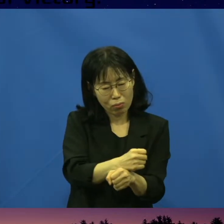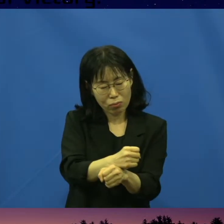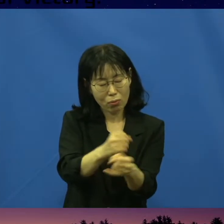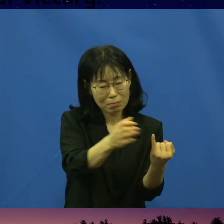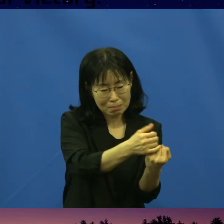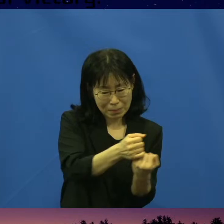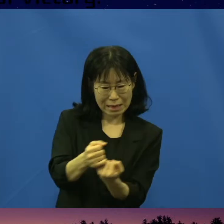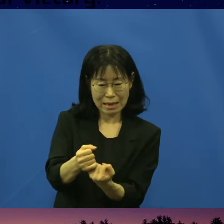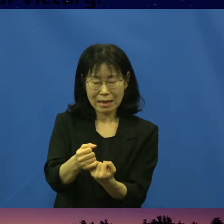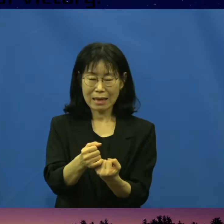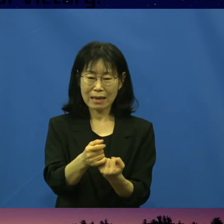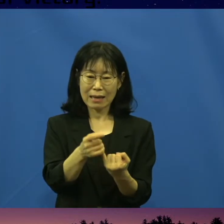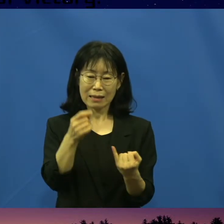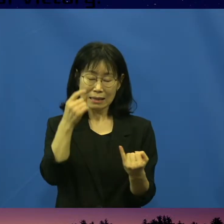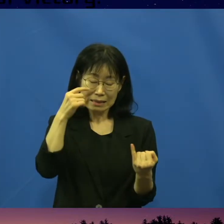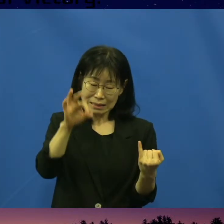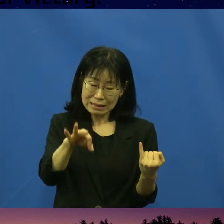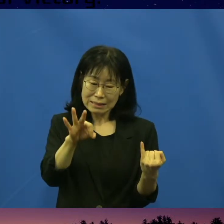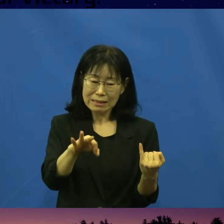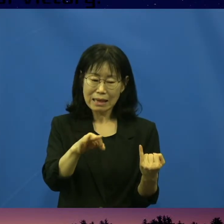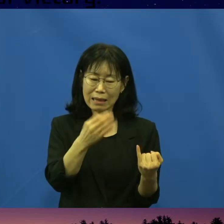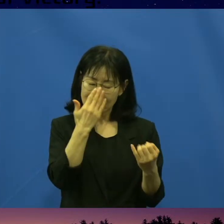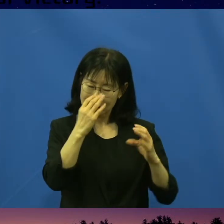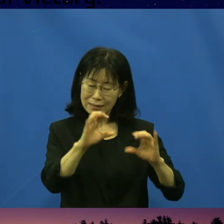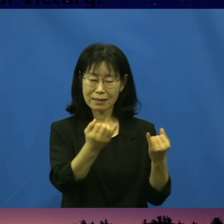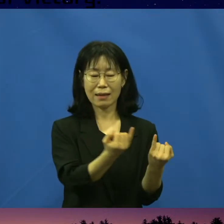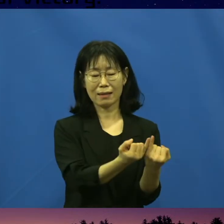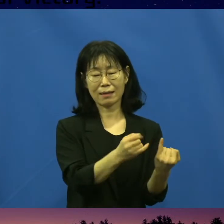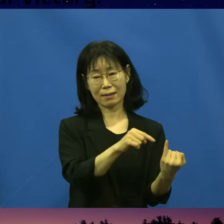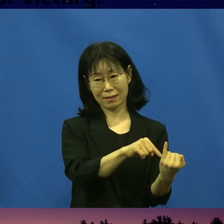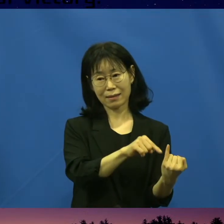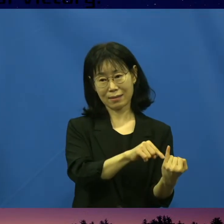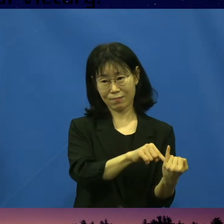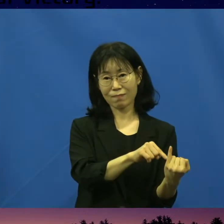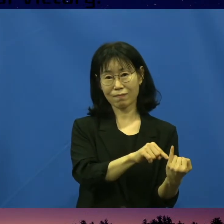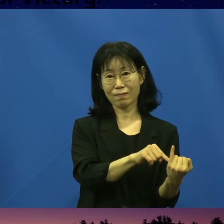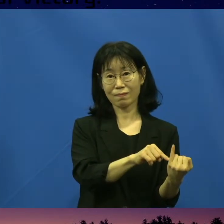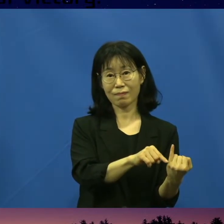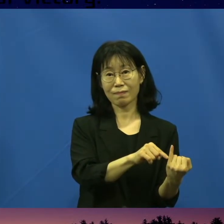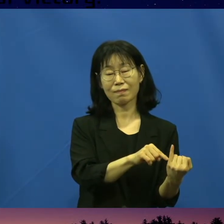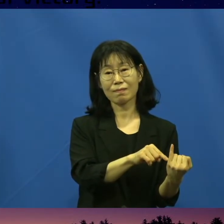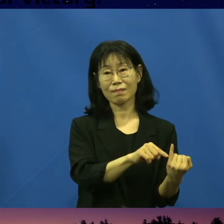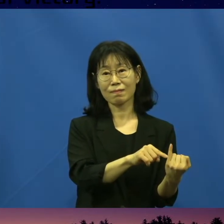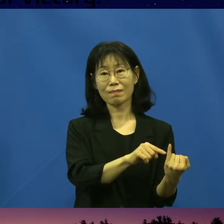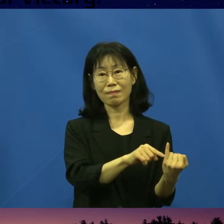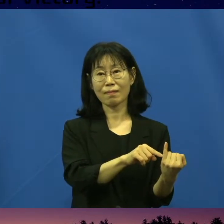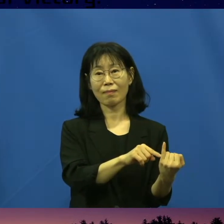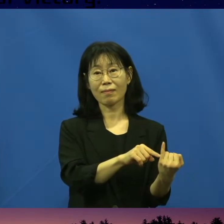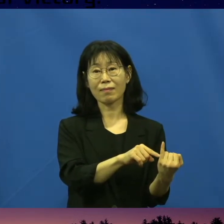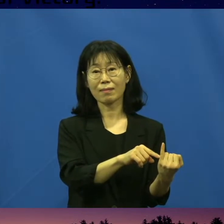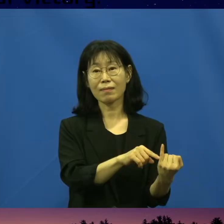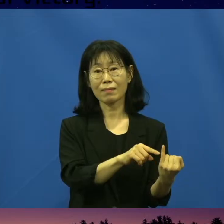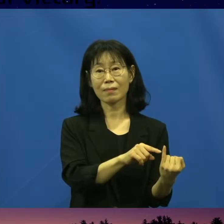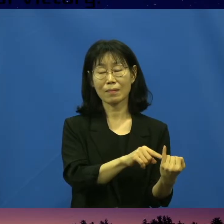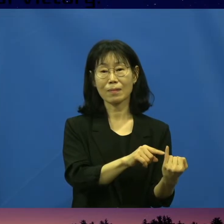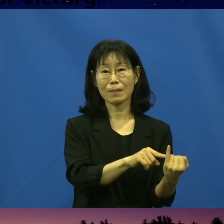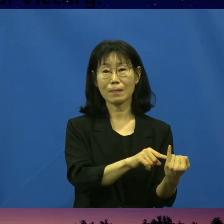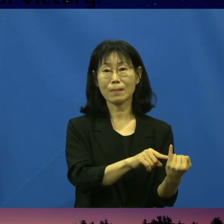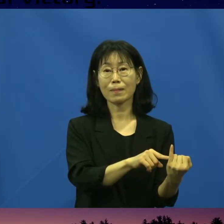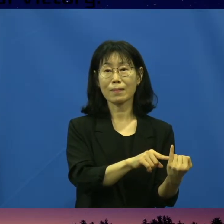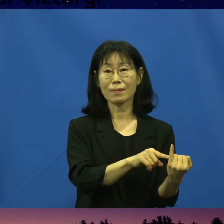소녀. 그러니까 여러분 이 성경을 보면 이 포로로 붙잡힌 이스라엘 붙잡힌 이